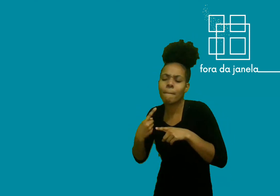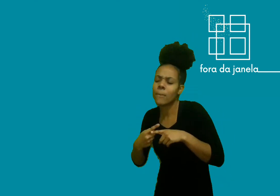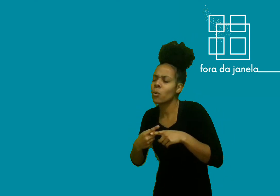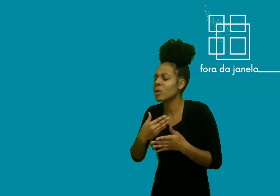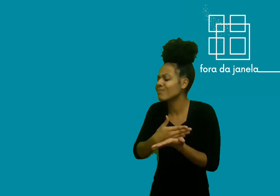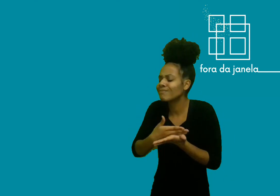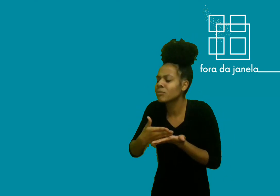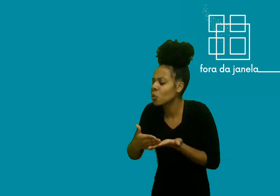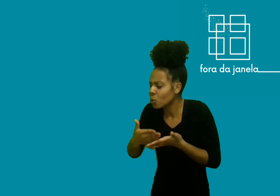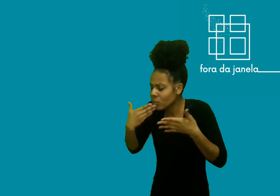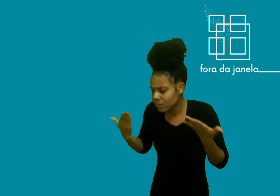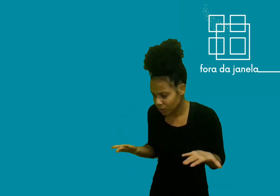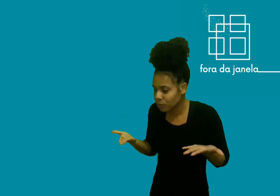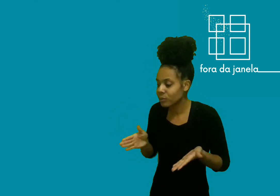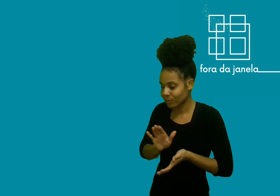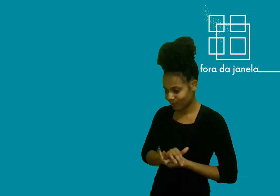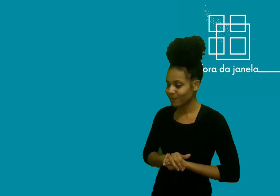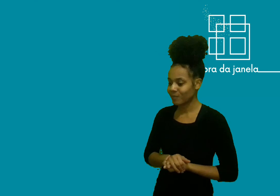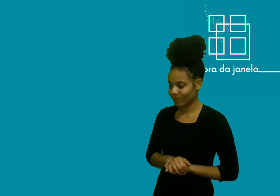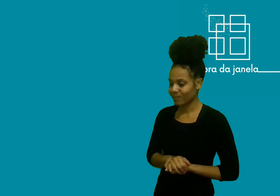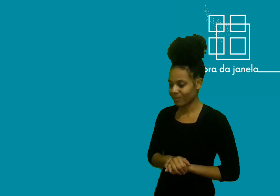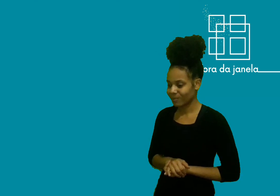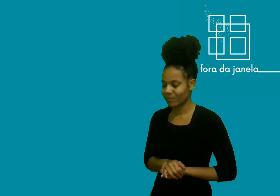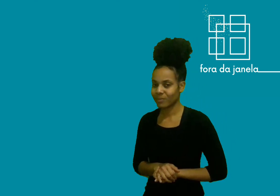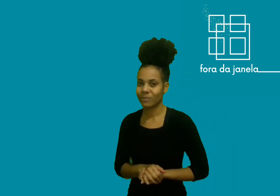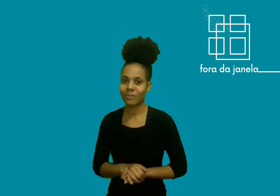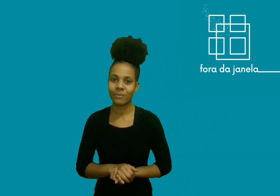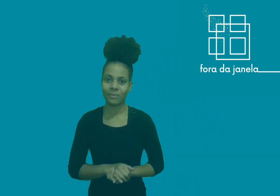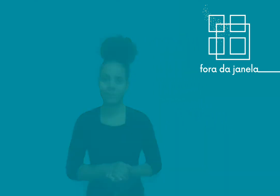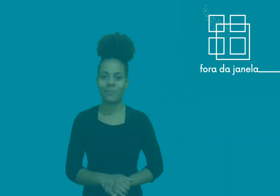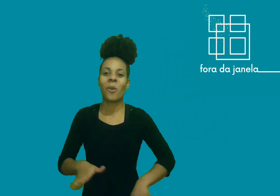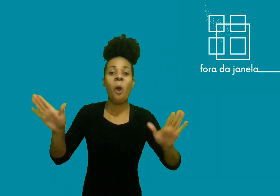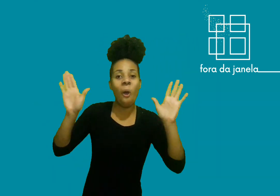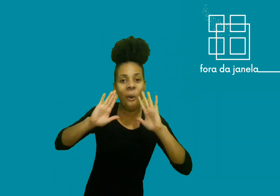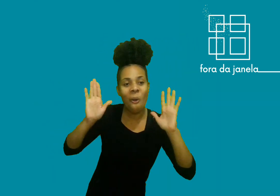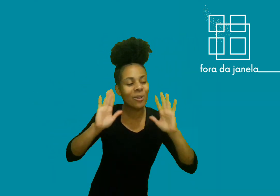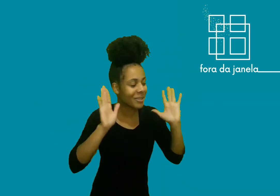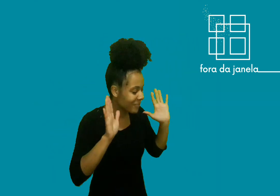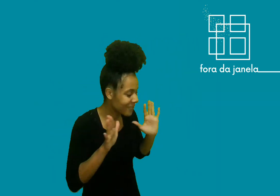de agradecer, né, a vocês pelo convite de estar aqui, né, trocando essa palavra com vocês aqui